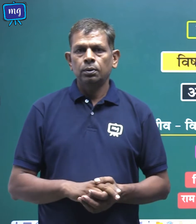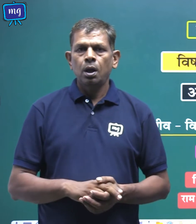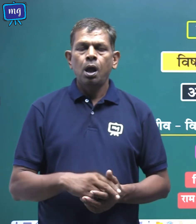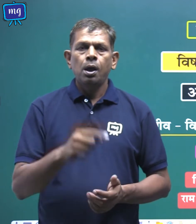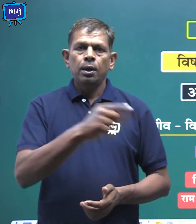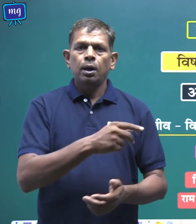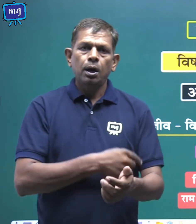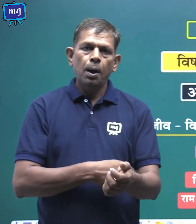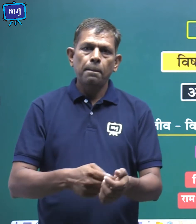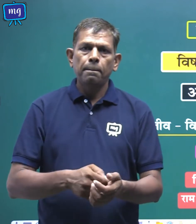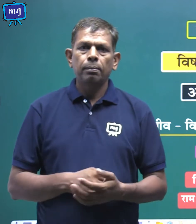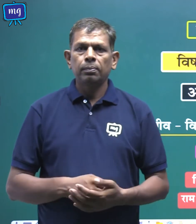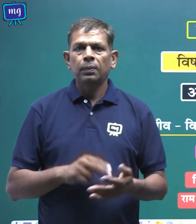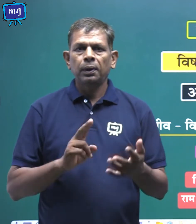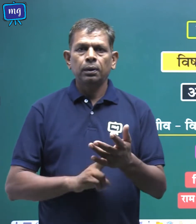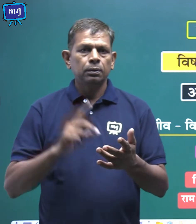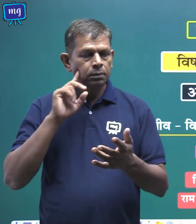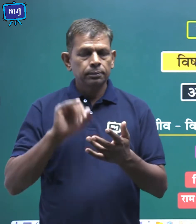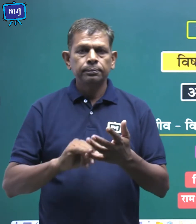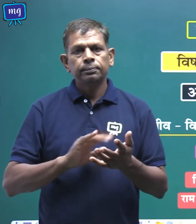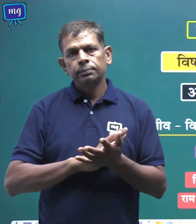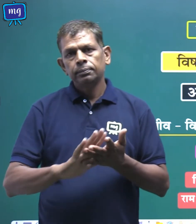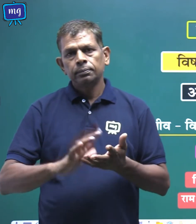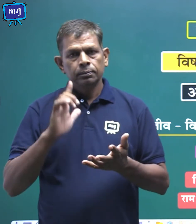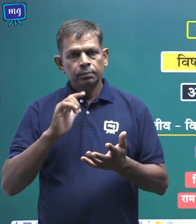मेरा नाम निशी अरोड़ा है